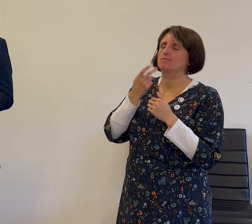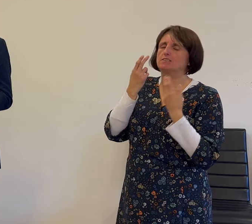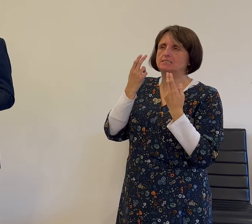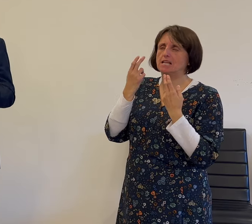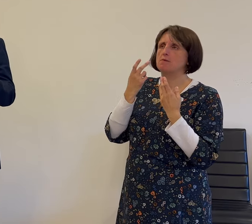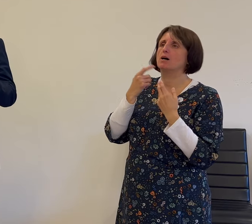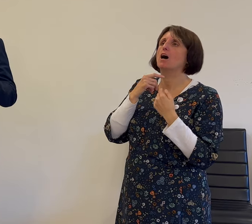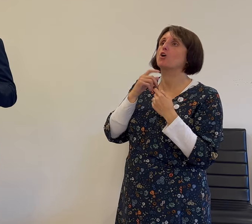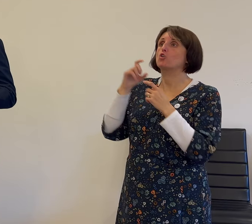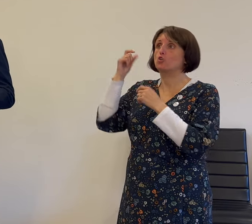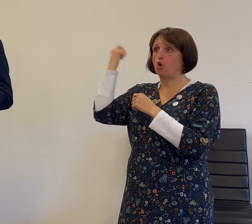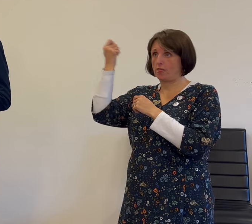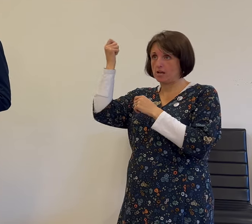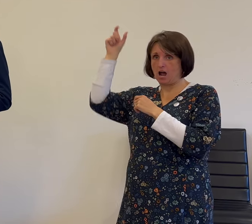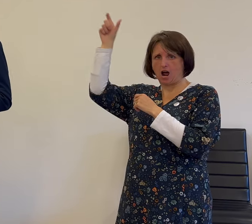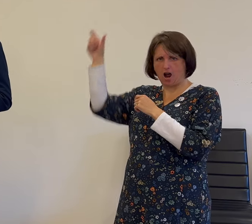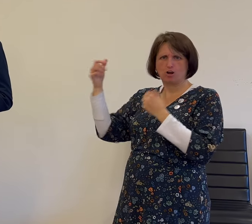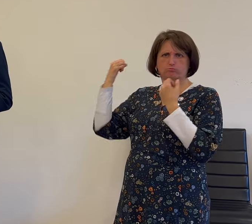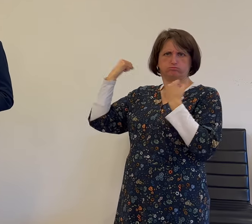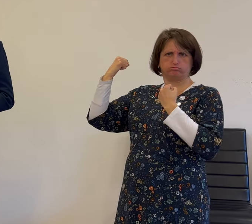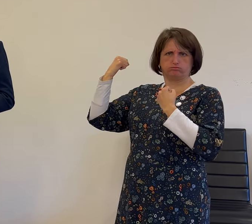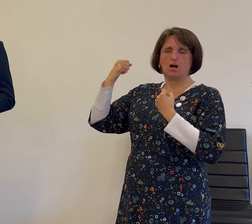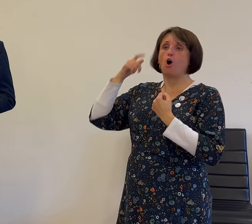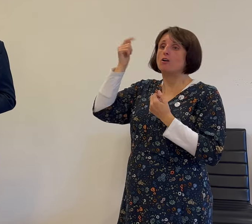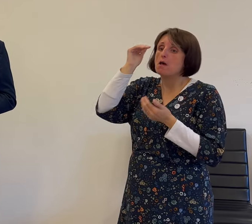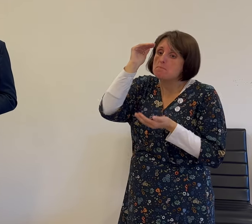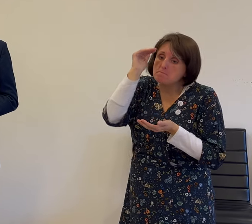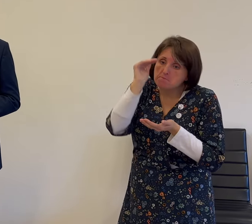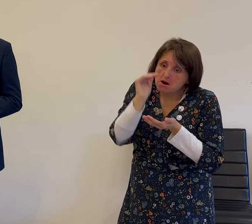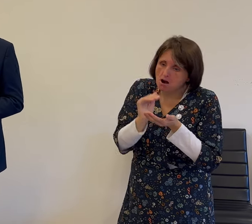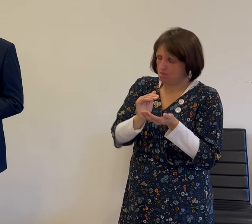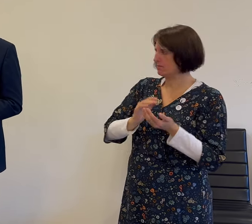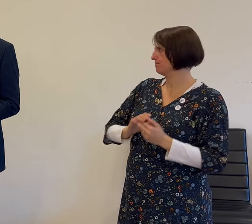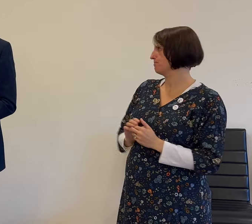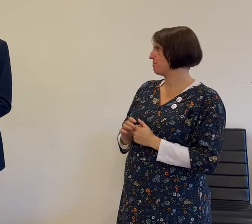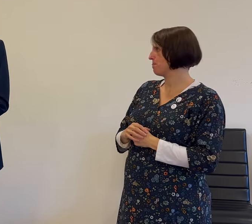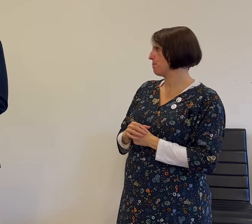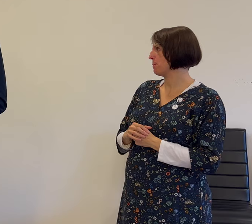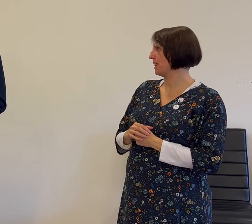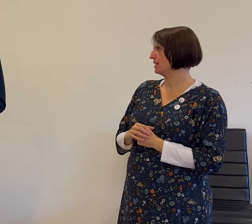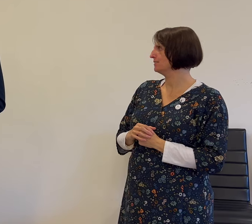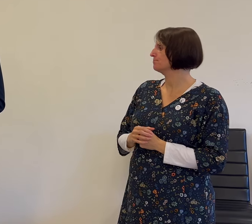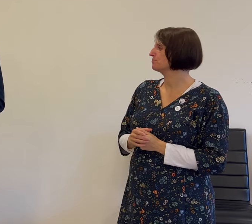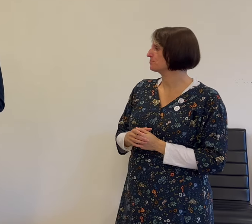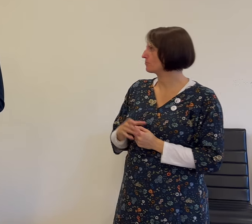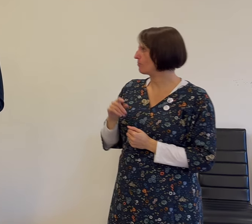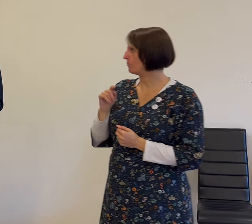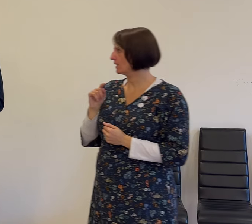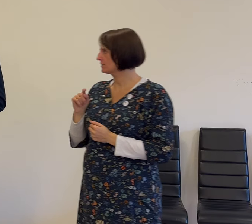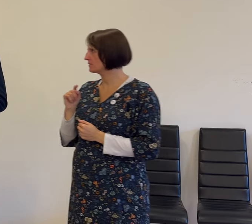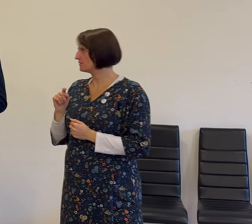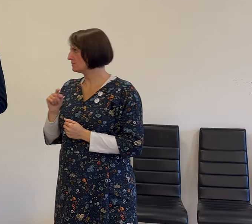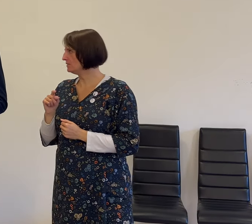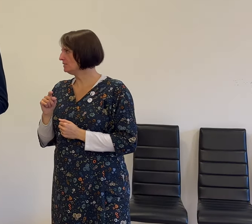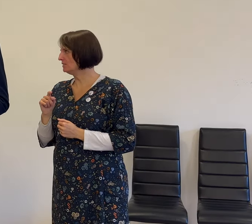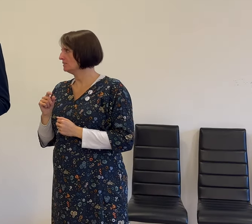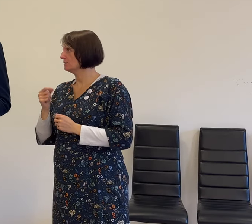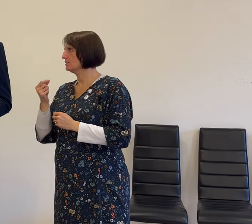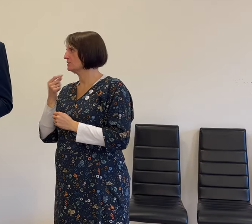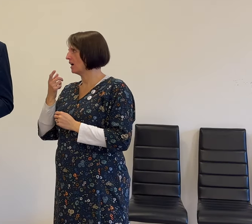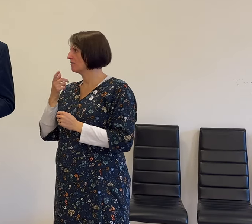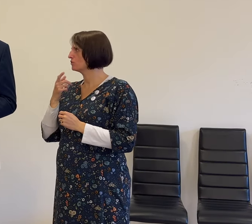A dokonce ho nevzali ani přímo mobilizací do války. A otec ho posílá, aby tedy